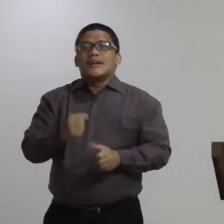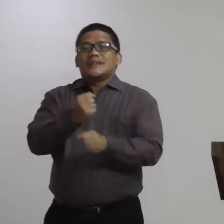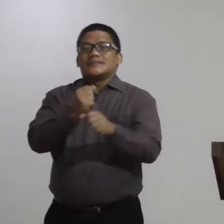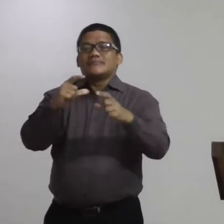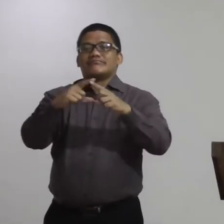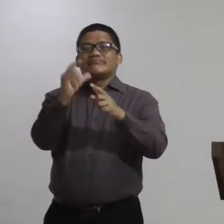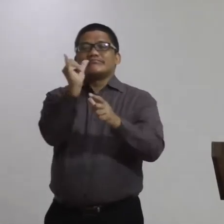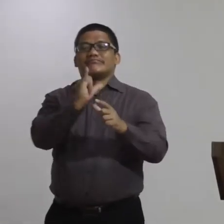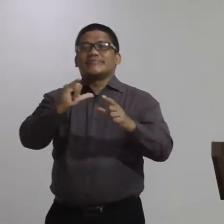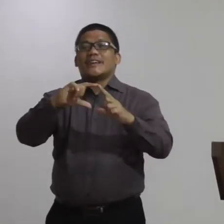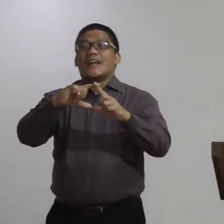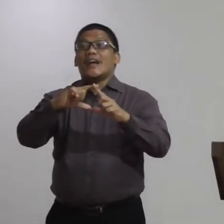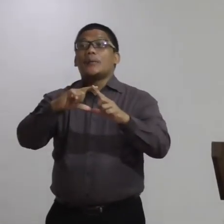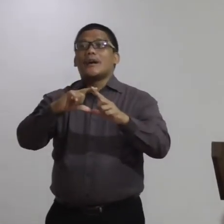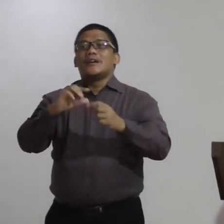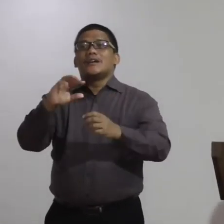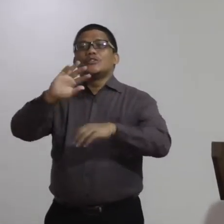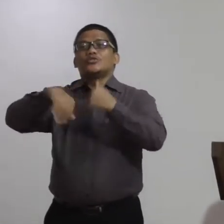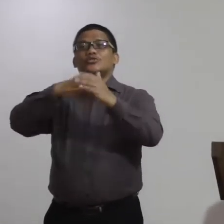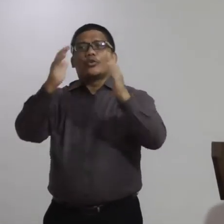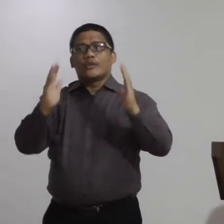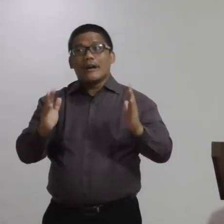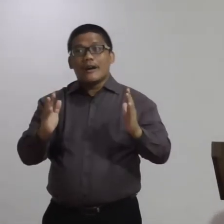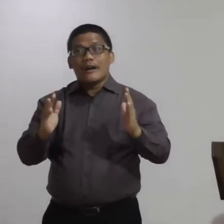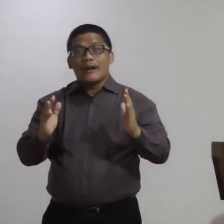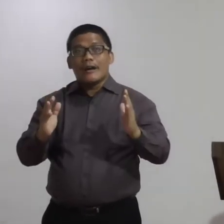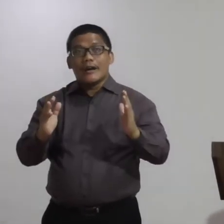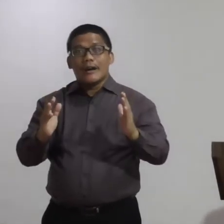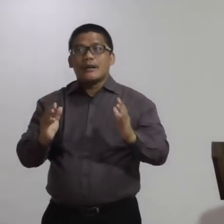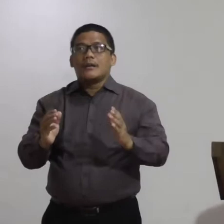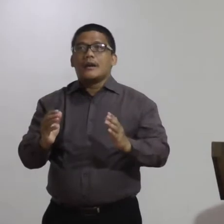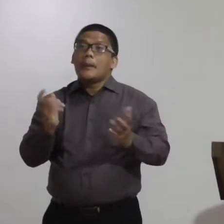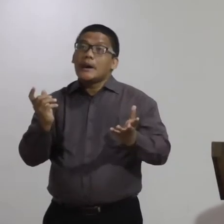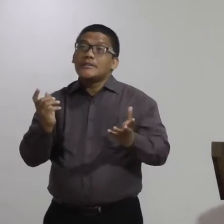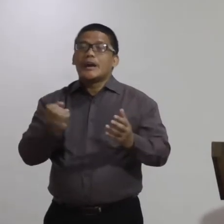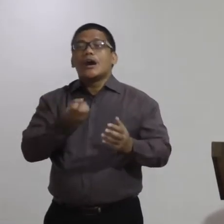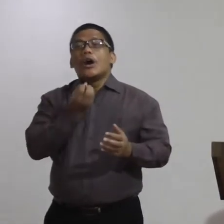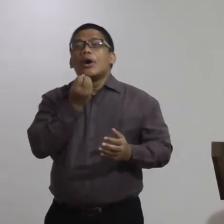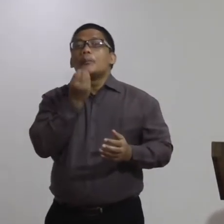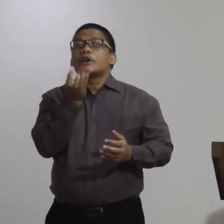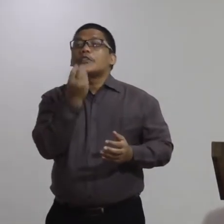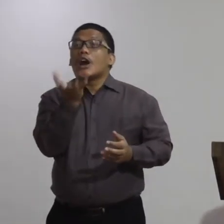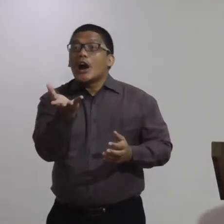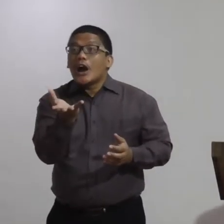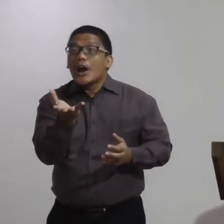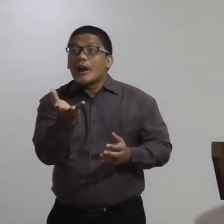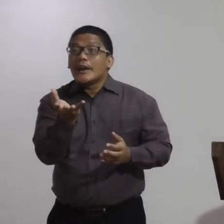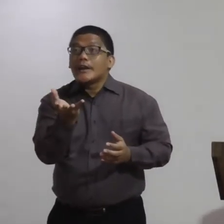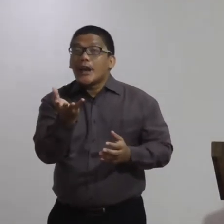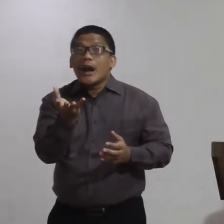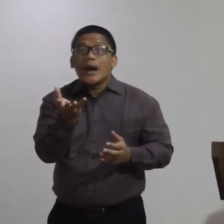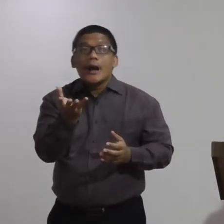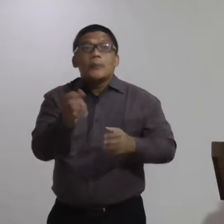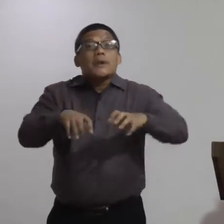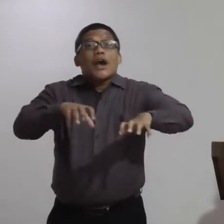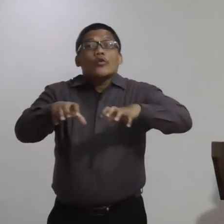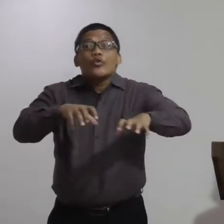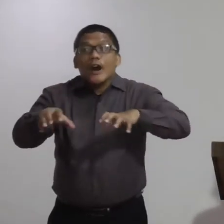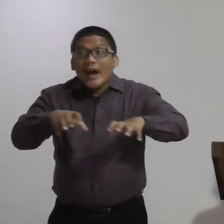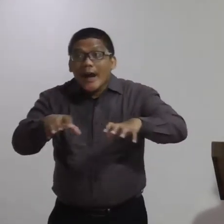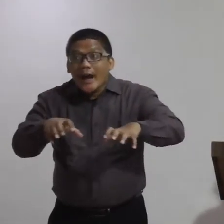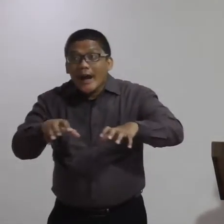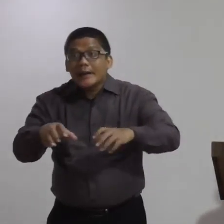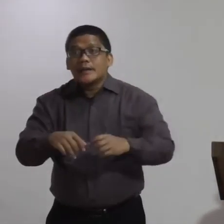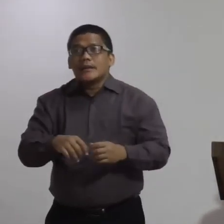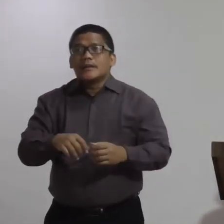surga. Ya, dalam berkata-kata, dalam bertindak, dalam berperilaku, baik